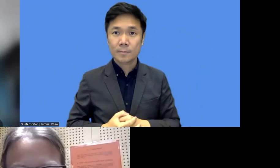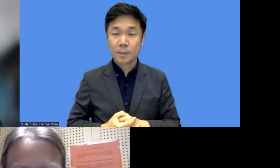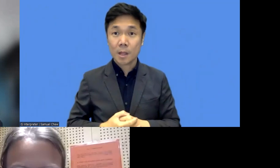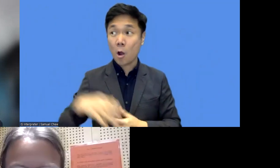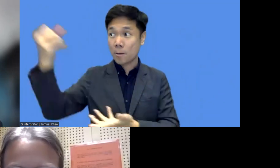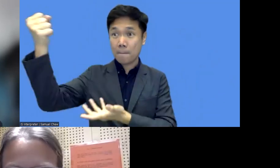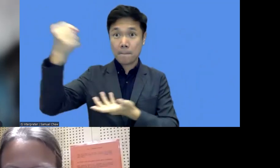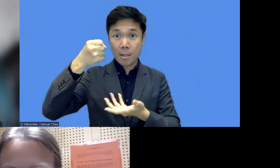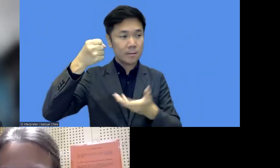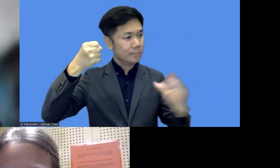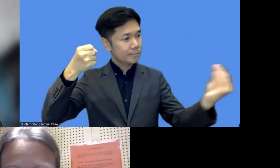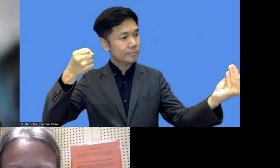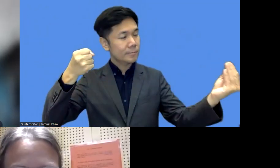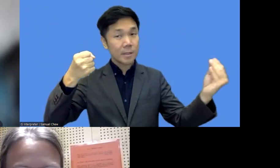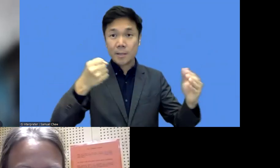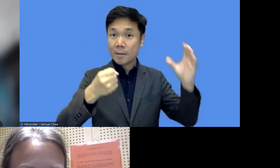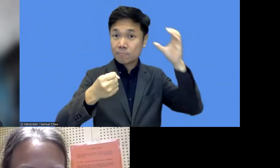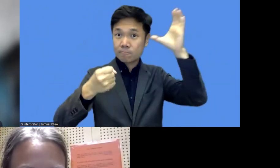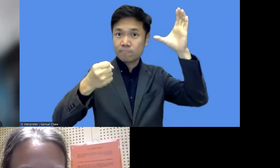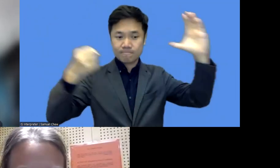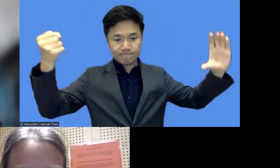Así que eso,